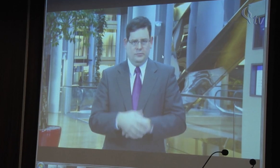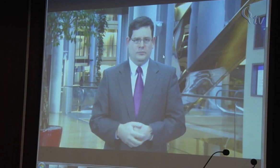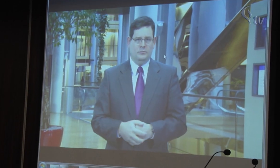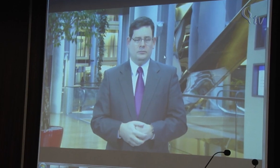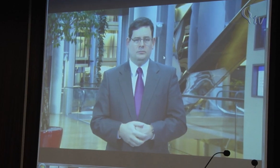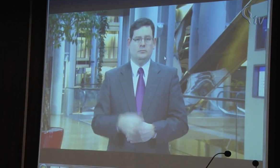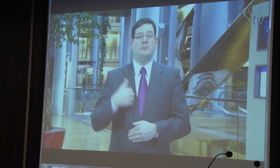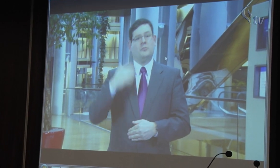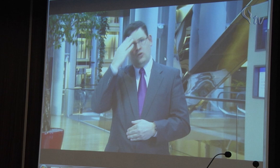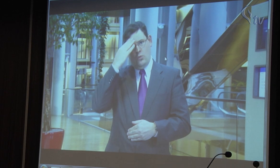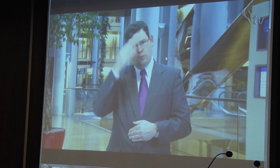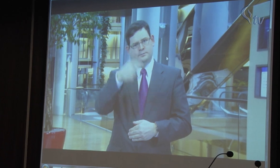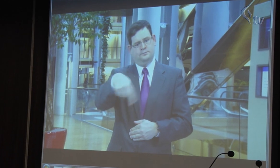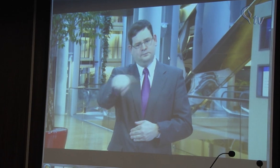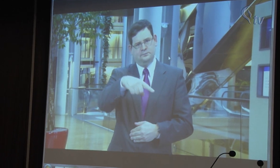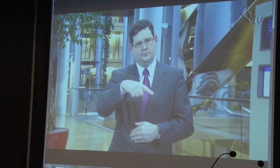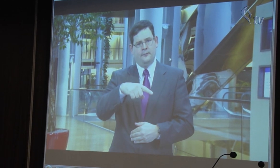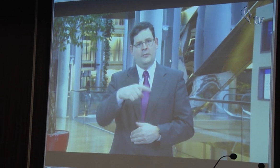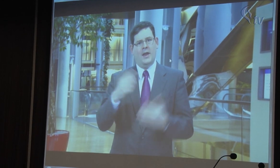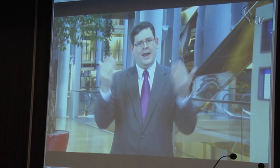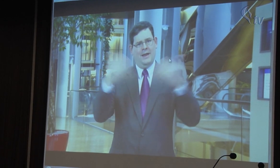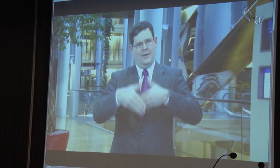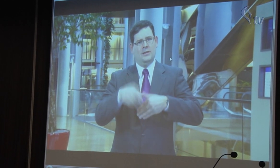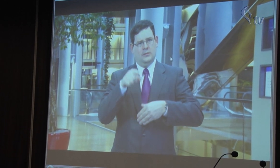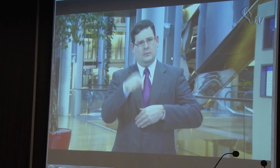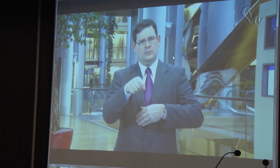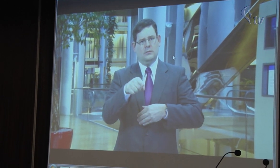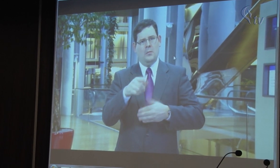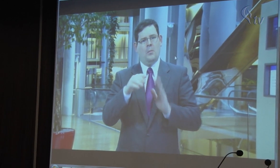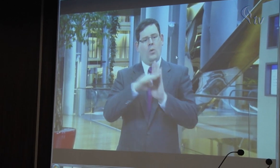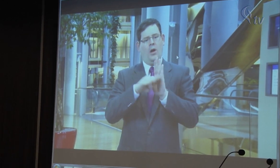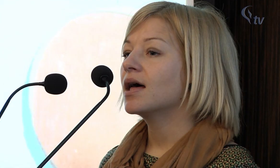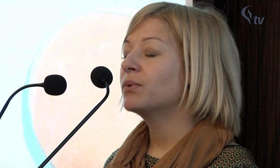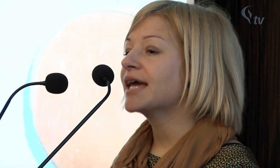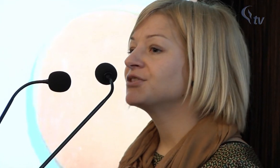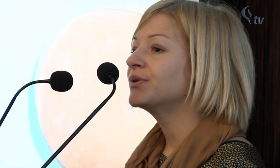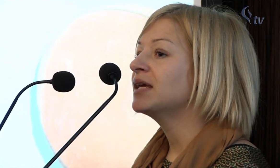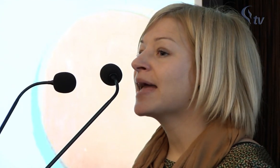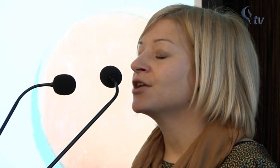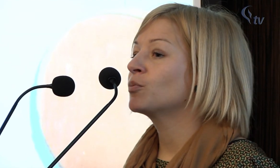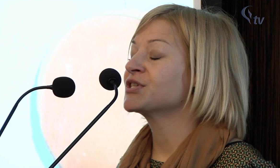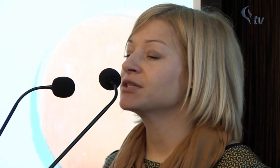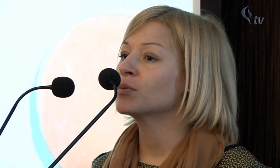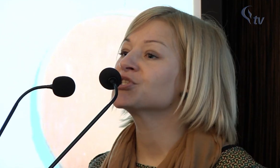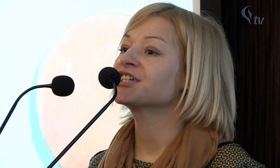parandamisele, kultuuri arendamisele ja teiste eesmärkide saavutamisele. Ma tean, et... We had three main